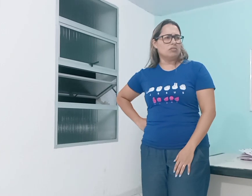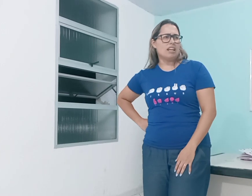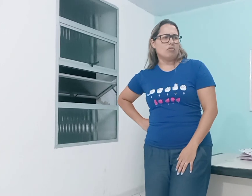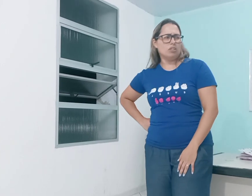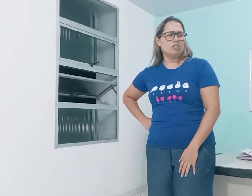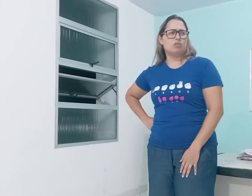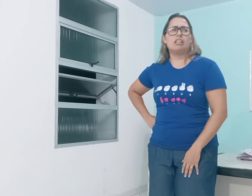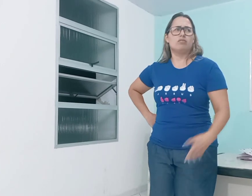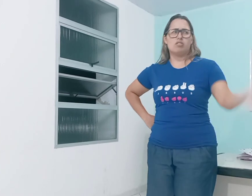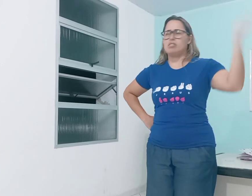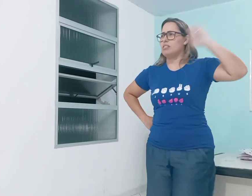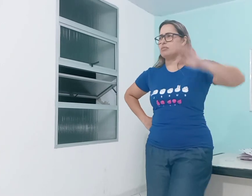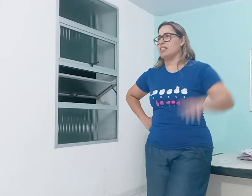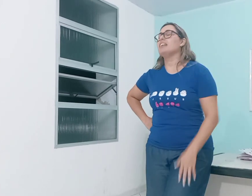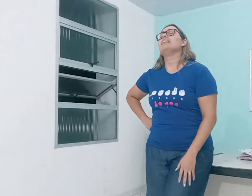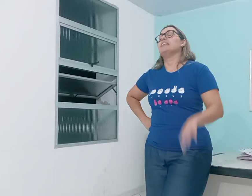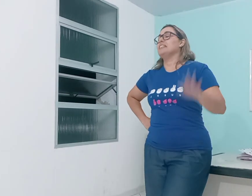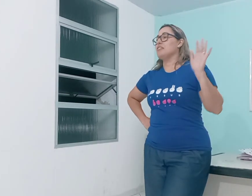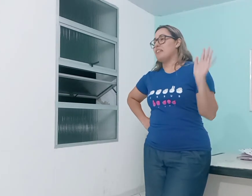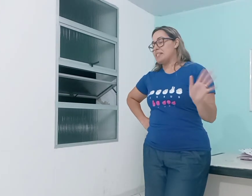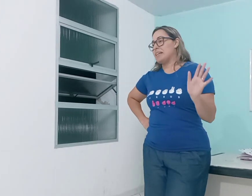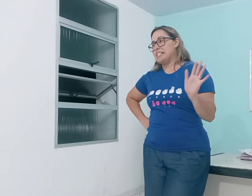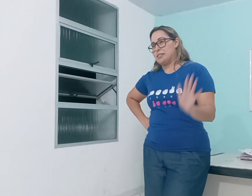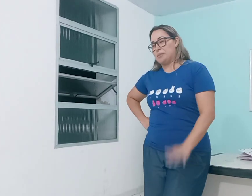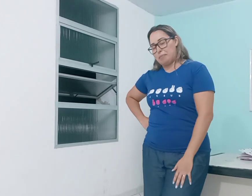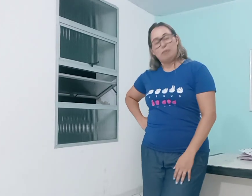está ouvindo, mas falando com você, não faz mais isso, tá bom?